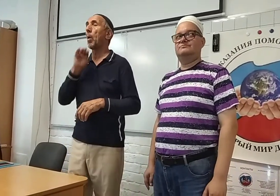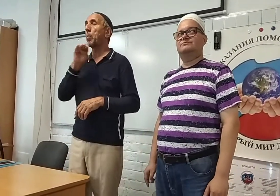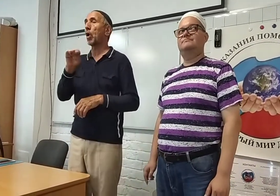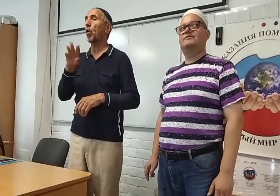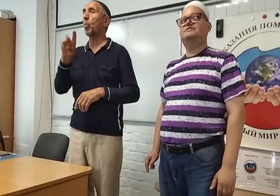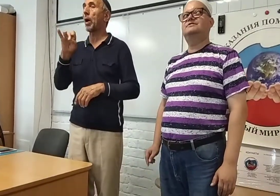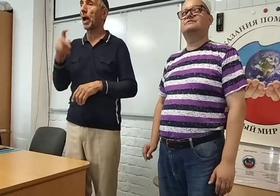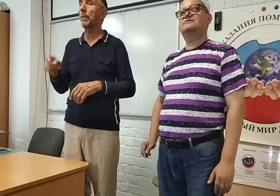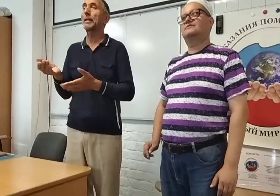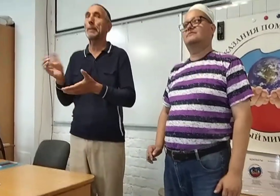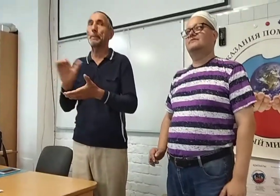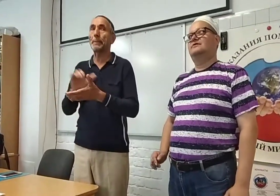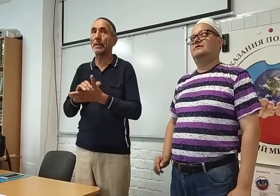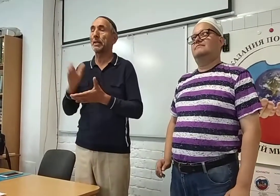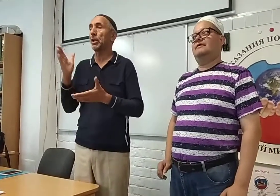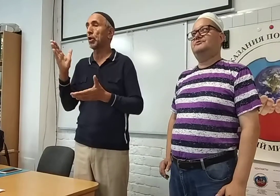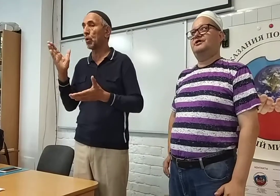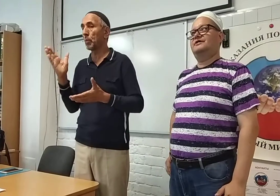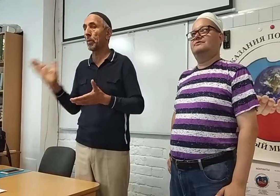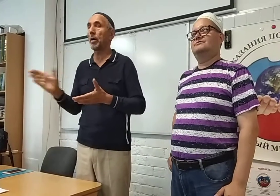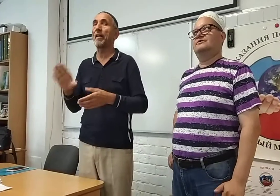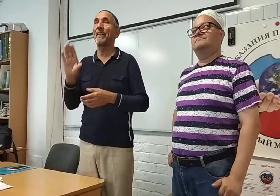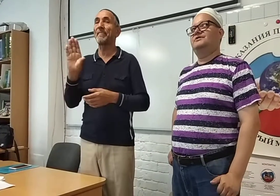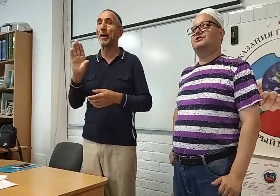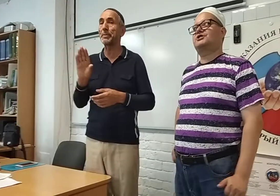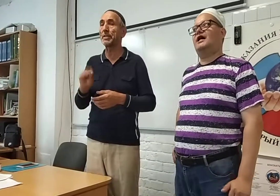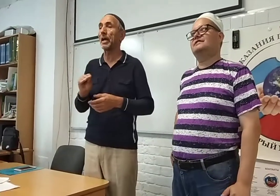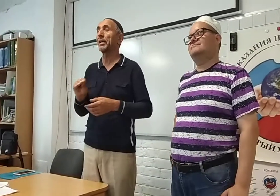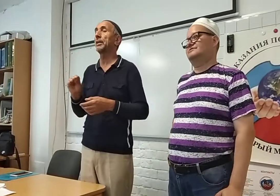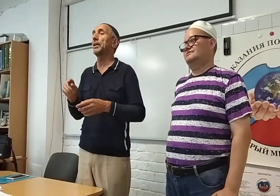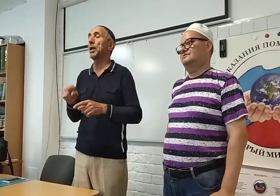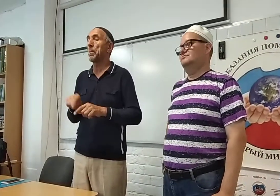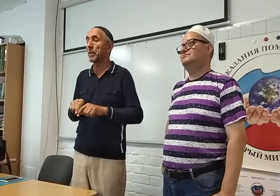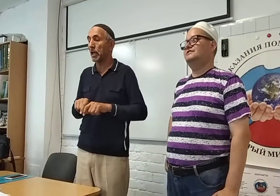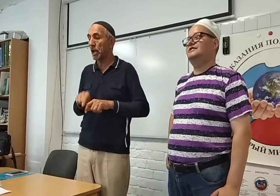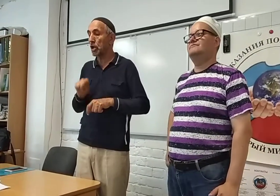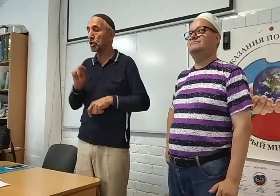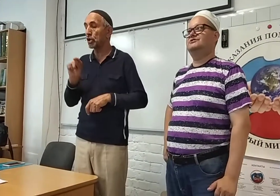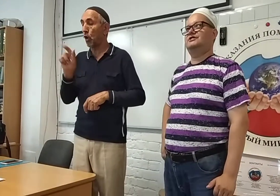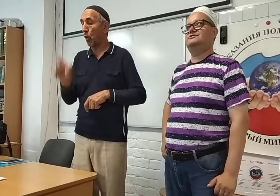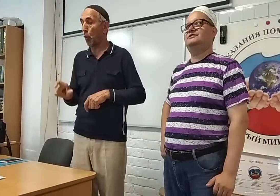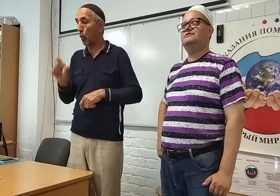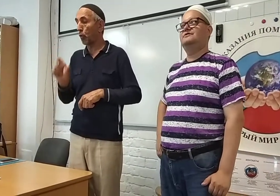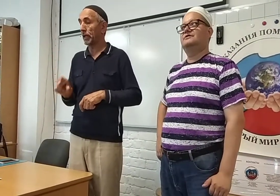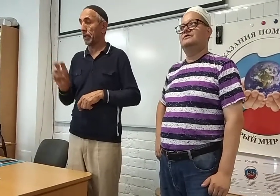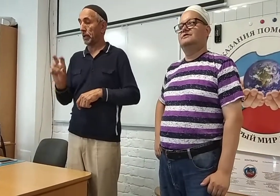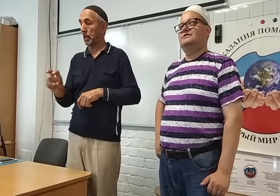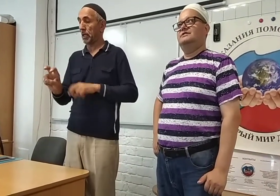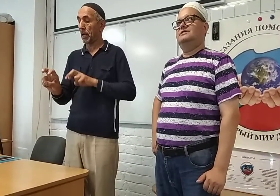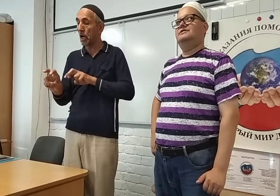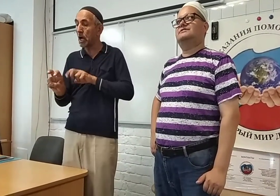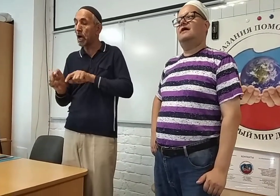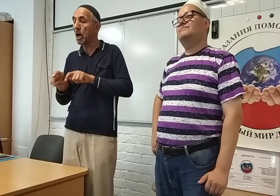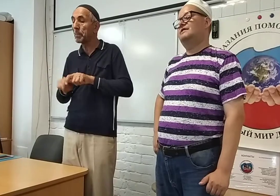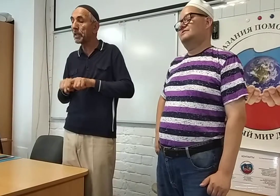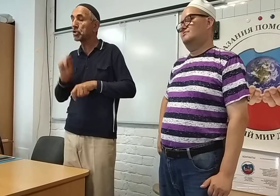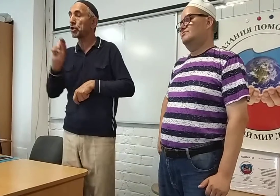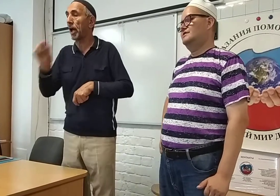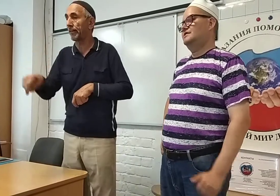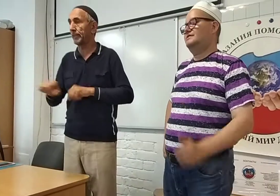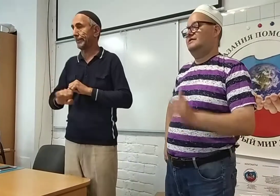и приветствует, запретил вообще перешагивать людей в мечети. И